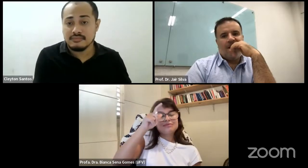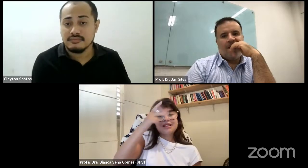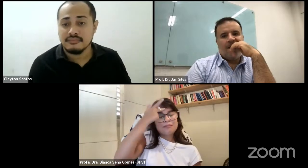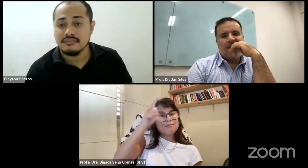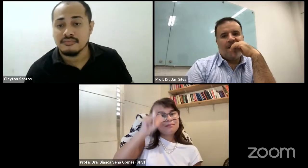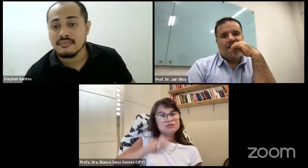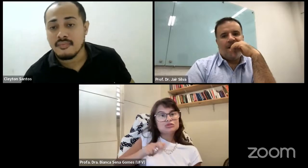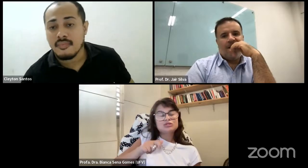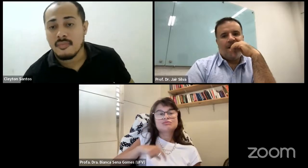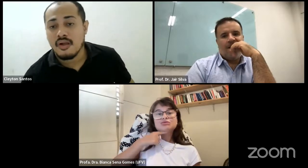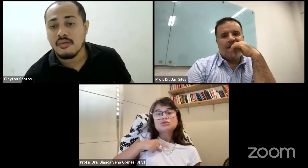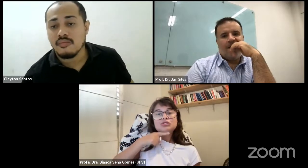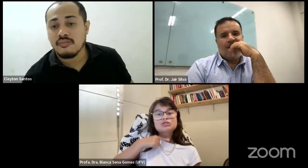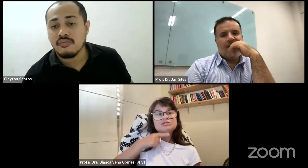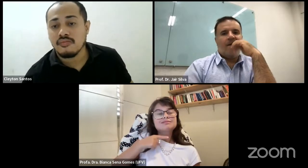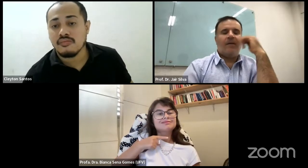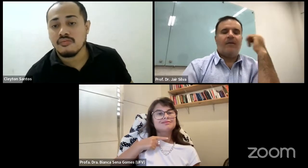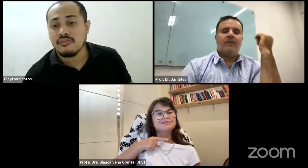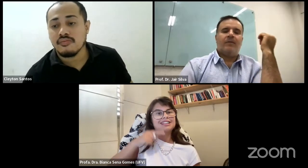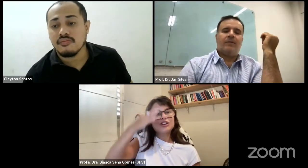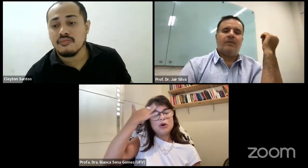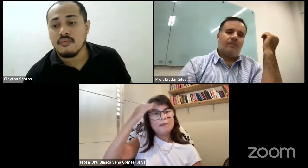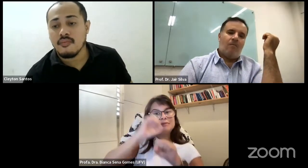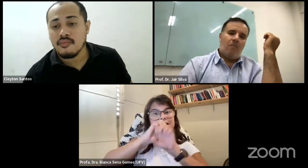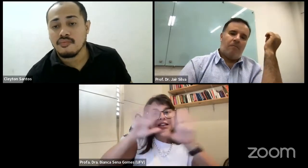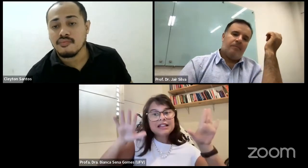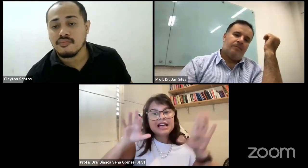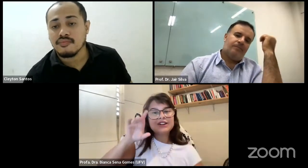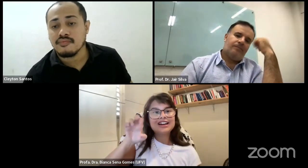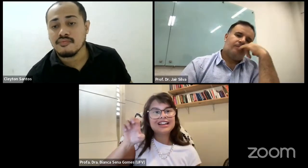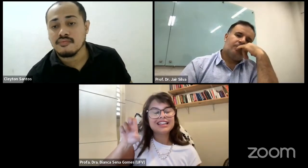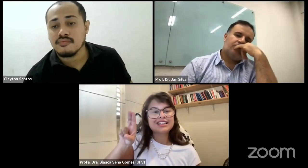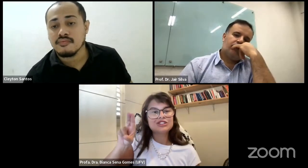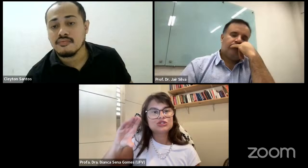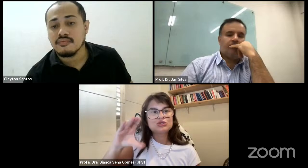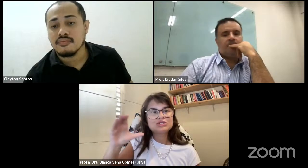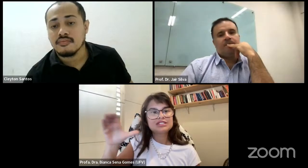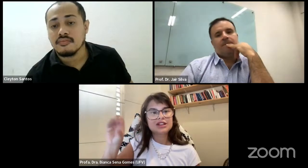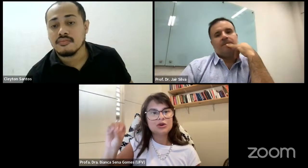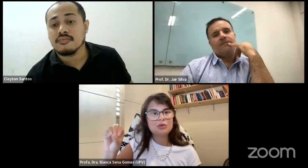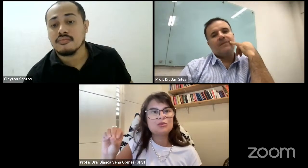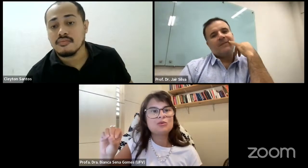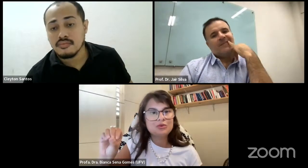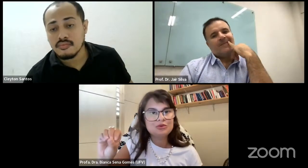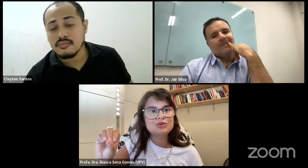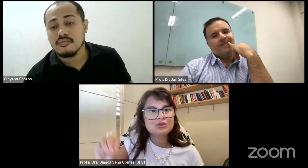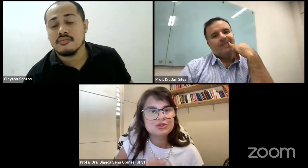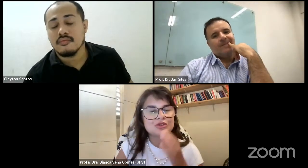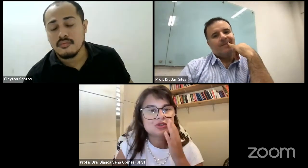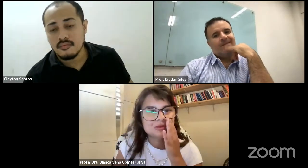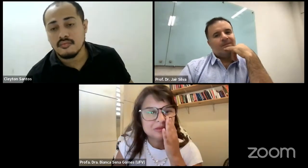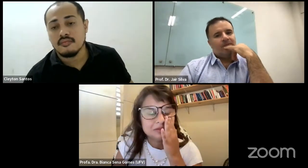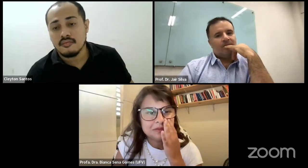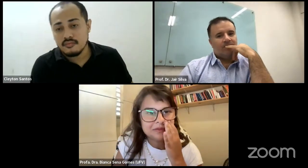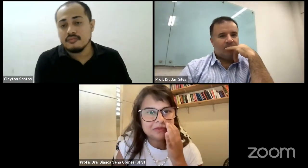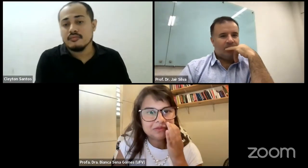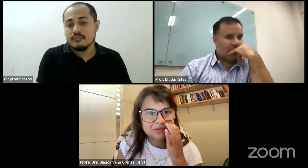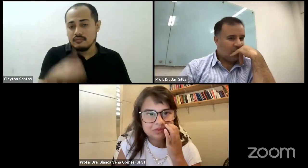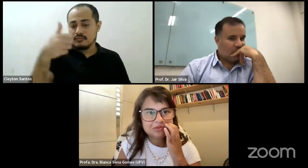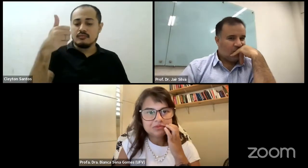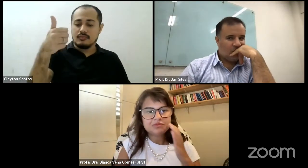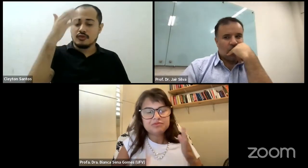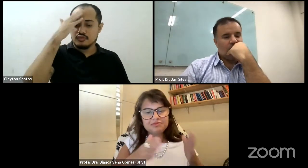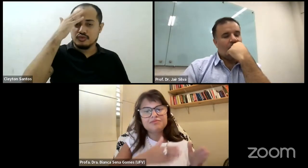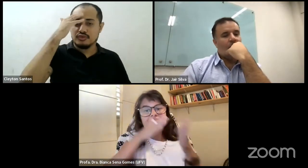É que se a gente ficar sem esse contexto, parece que a gente fica na dúvida, né, de fato, se aquilo foi ou não a